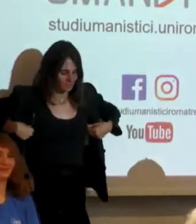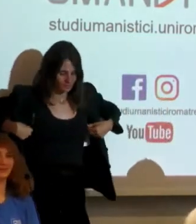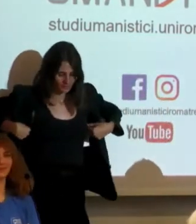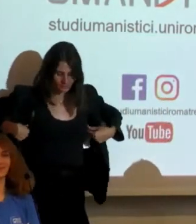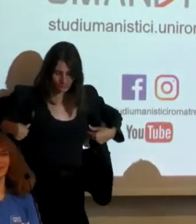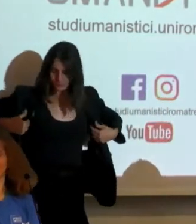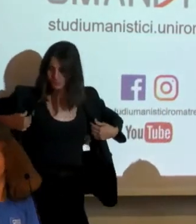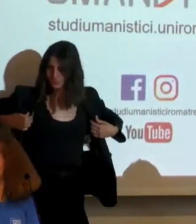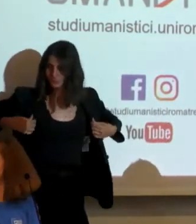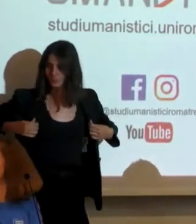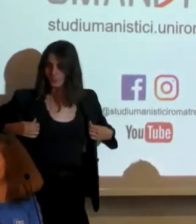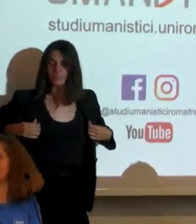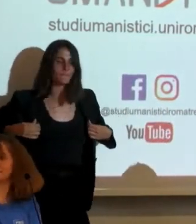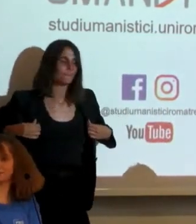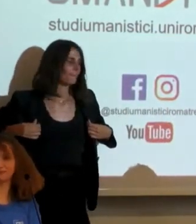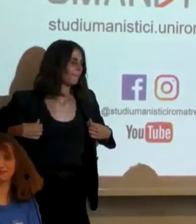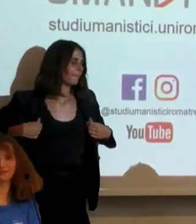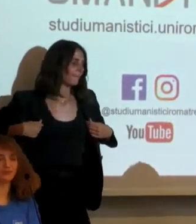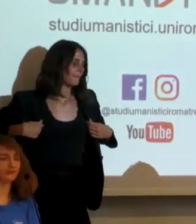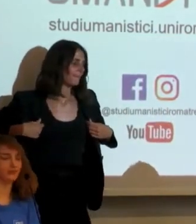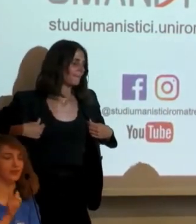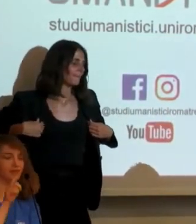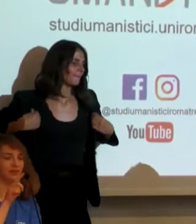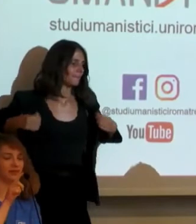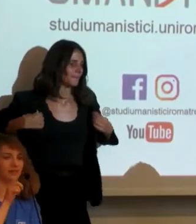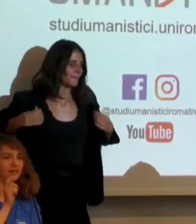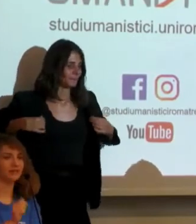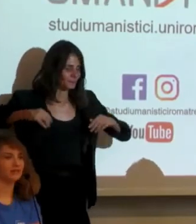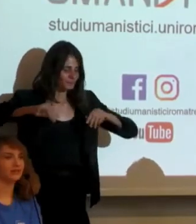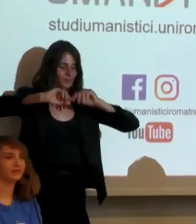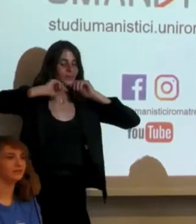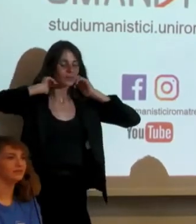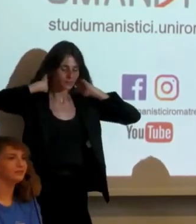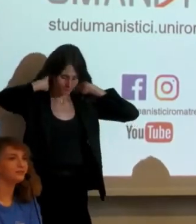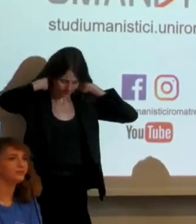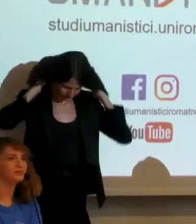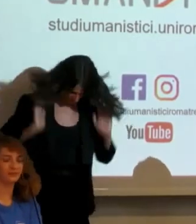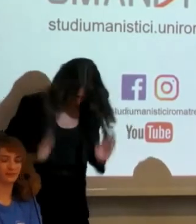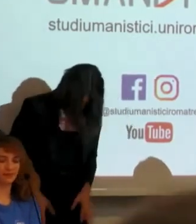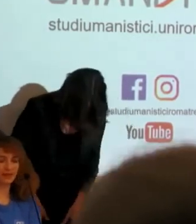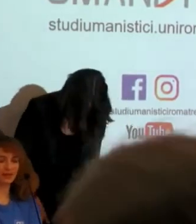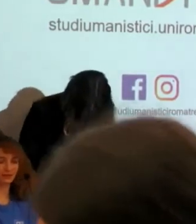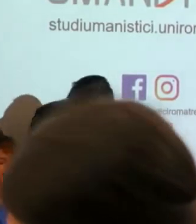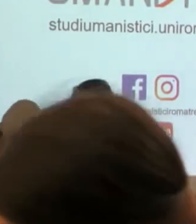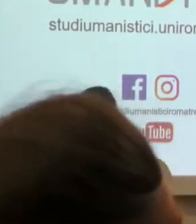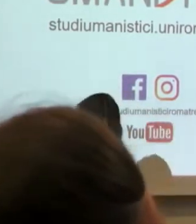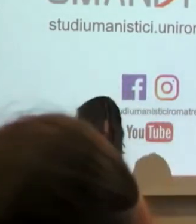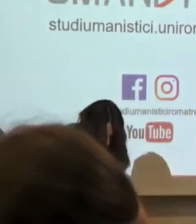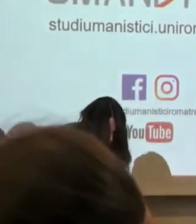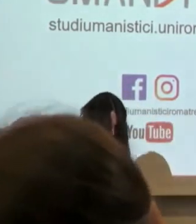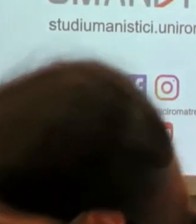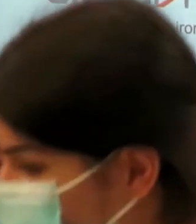Quasi mutato il microfono. Questo è un subdolo tentativo di boicottaggio, guarda.